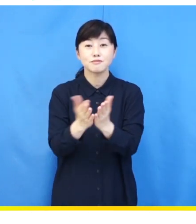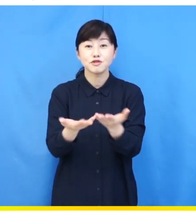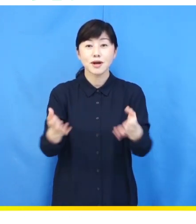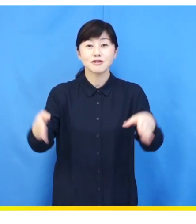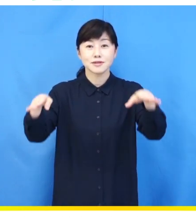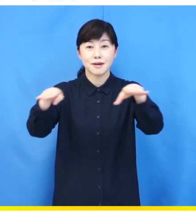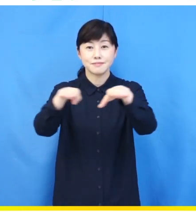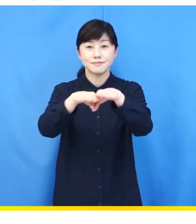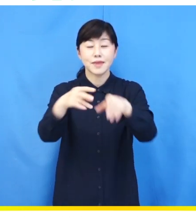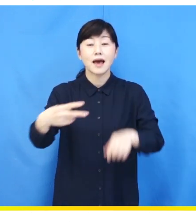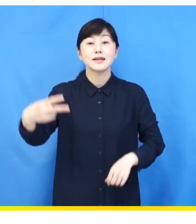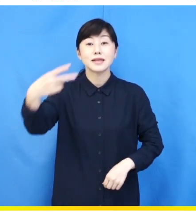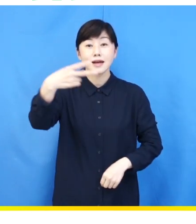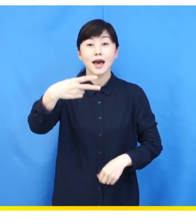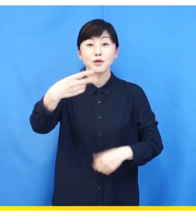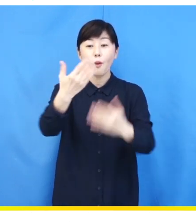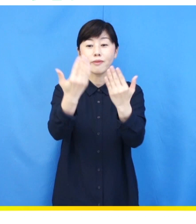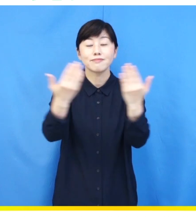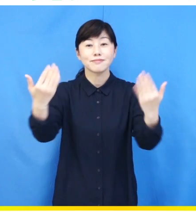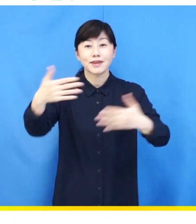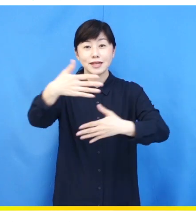展示室です